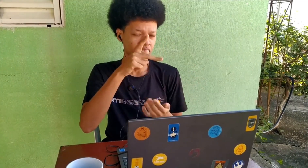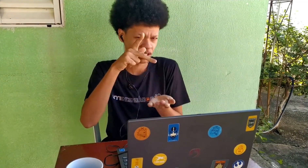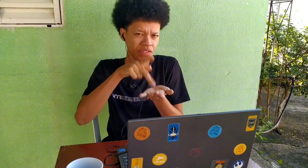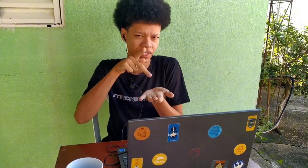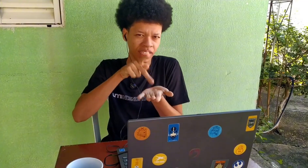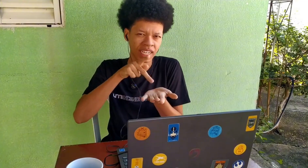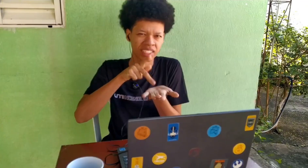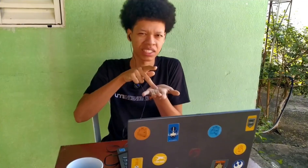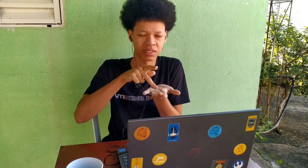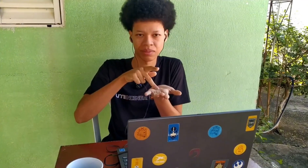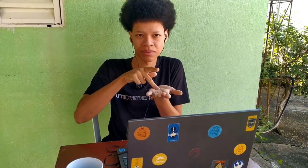de verdade